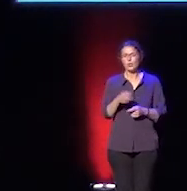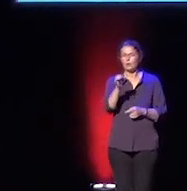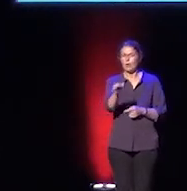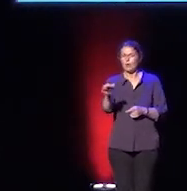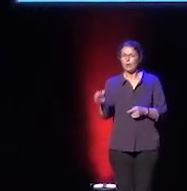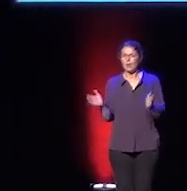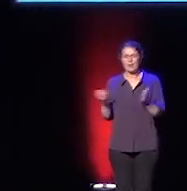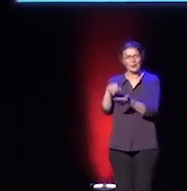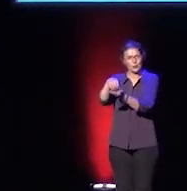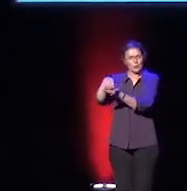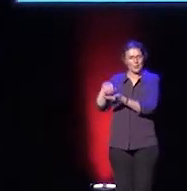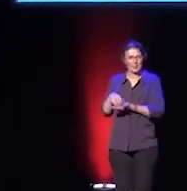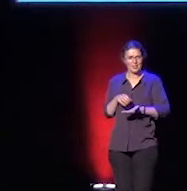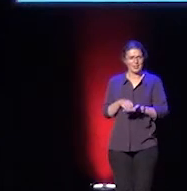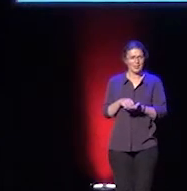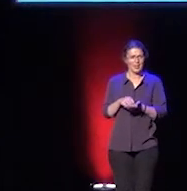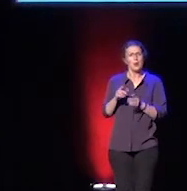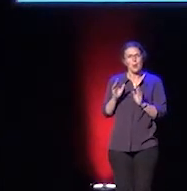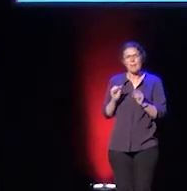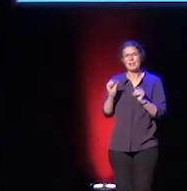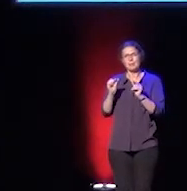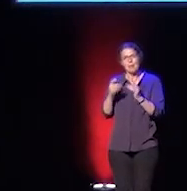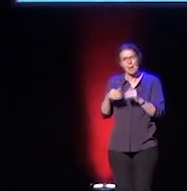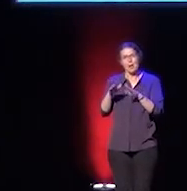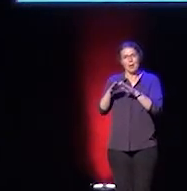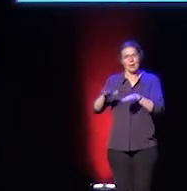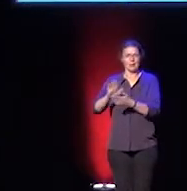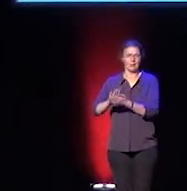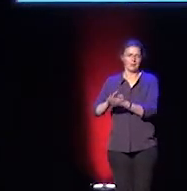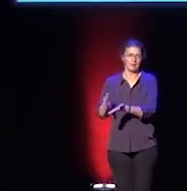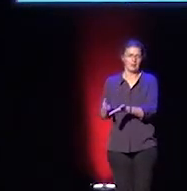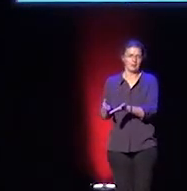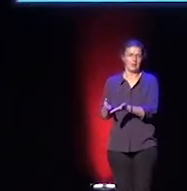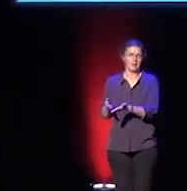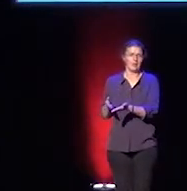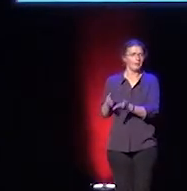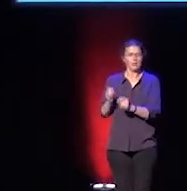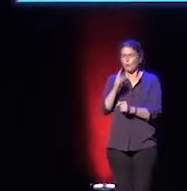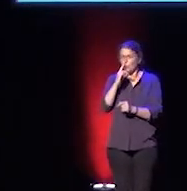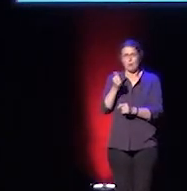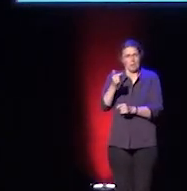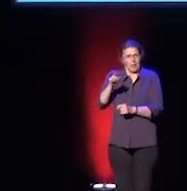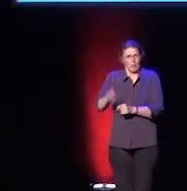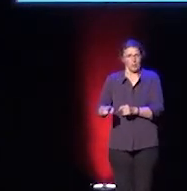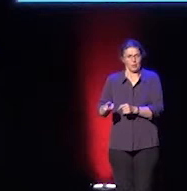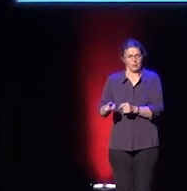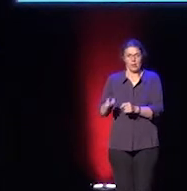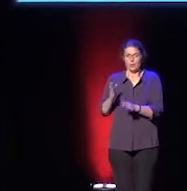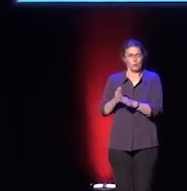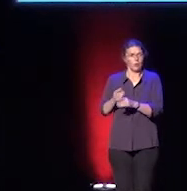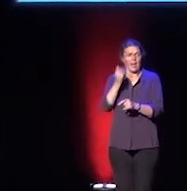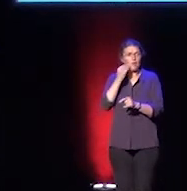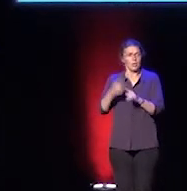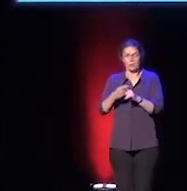kleine Städte, die etwas glimpflicher davongekommen waren, innerhalb weniger Monate ihre